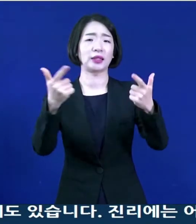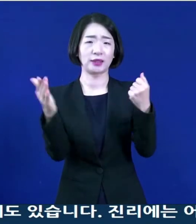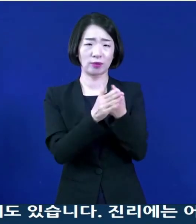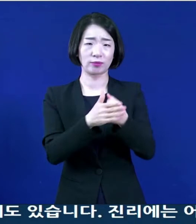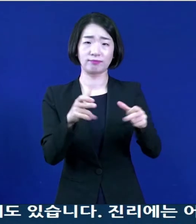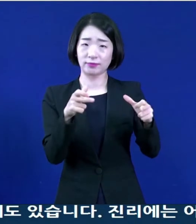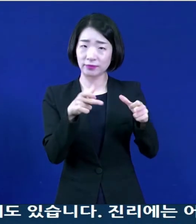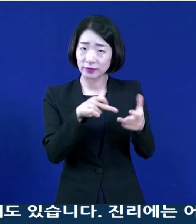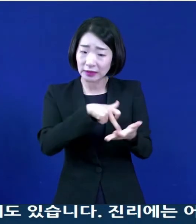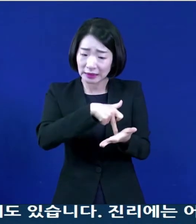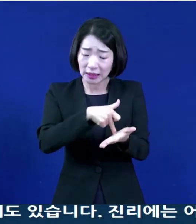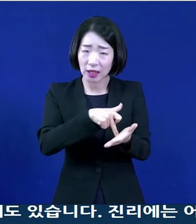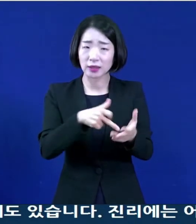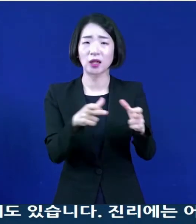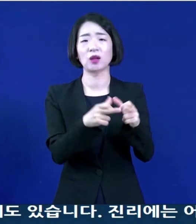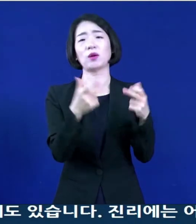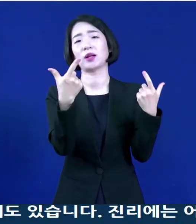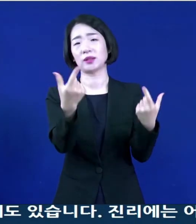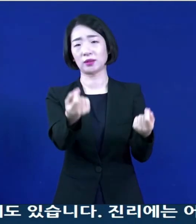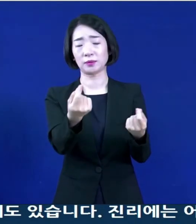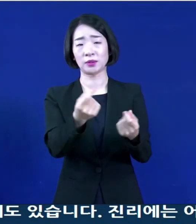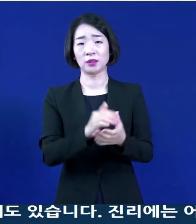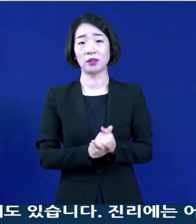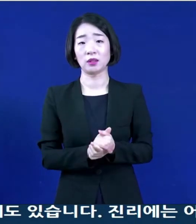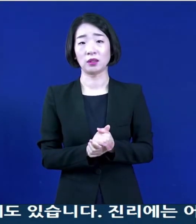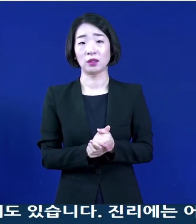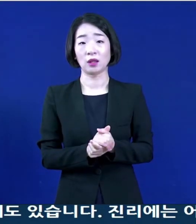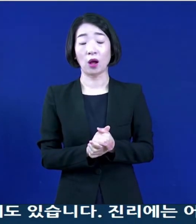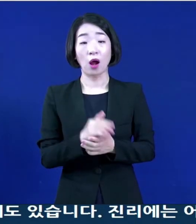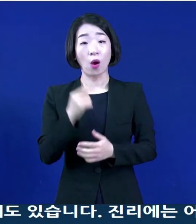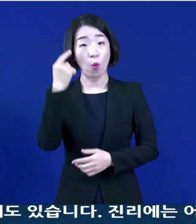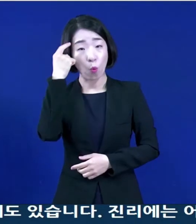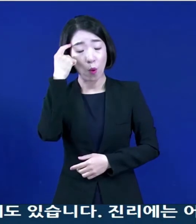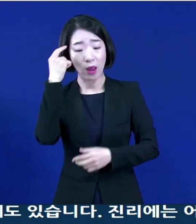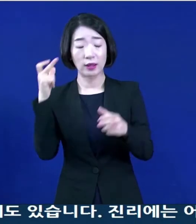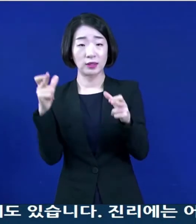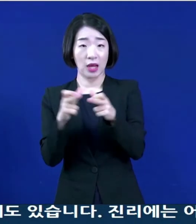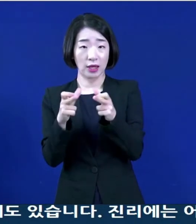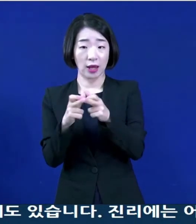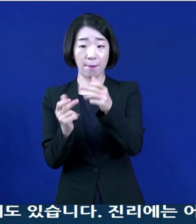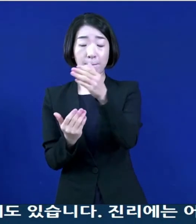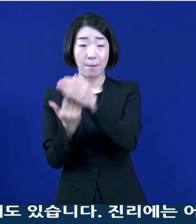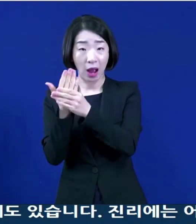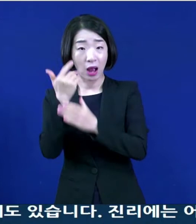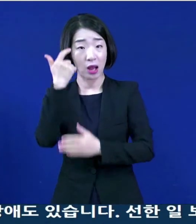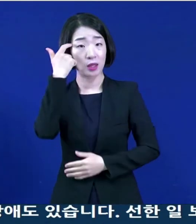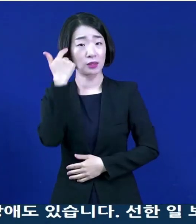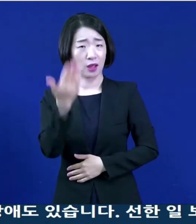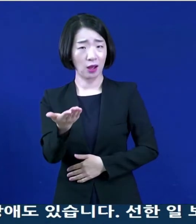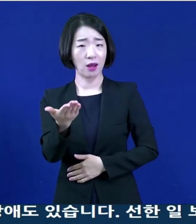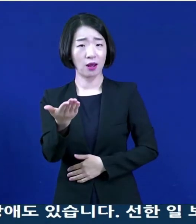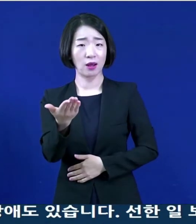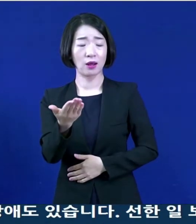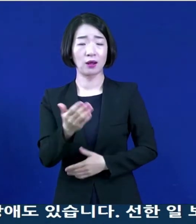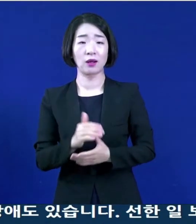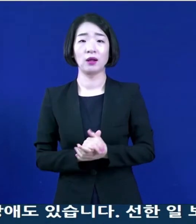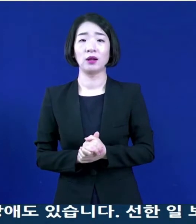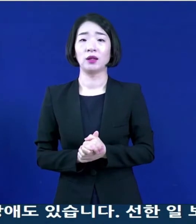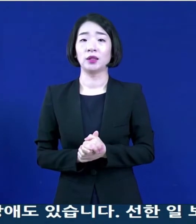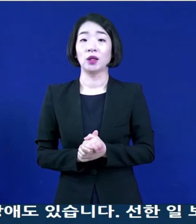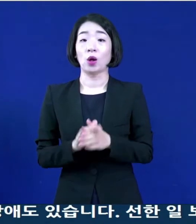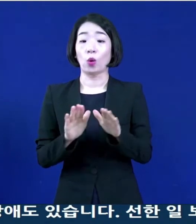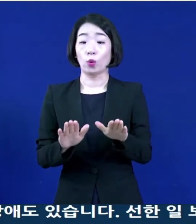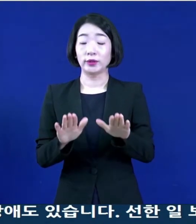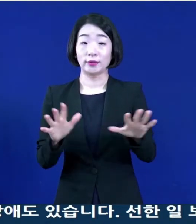세상에 존재하는 장애는 왜 생겼을까? 근본적인 문제 다뤄봅니다. 몇 차례 다루었기 때문에